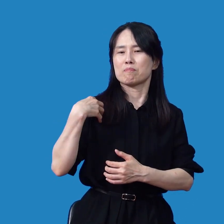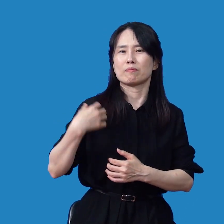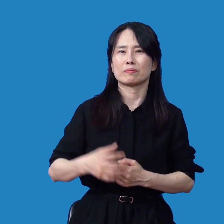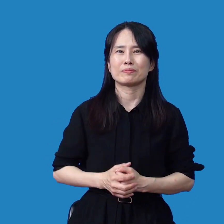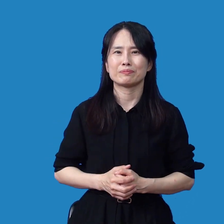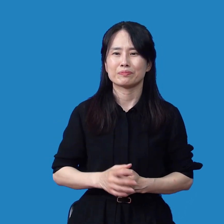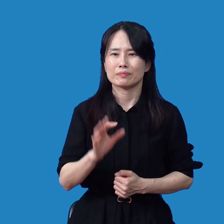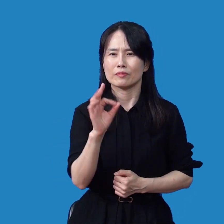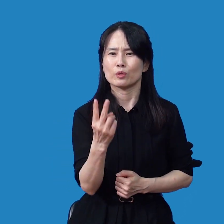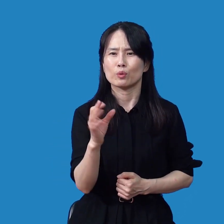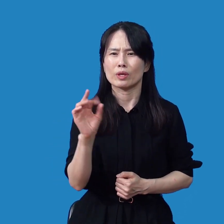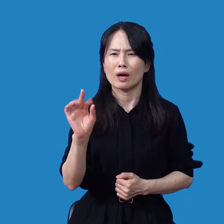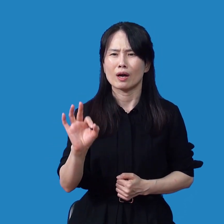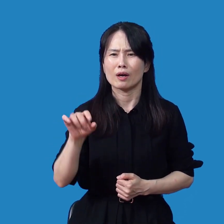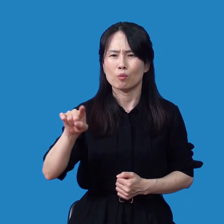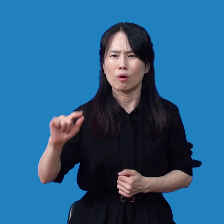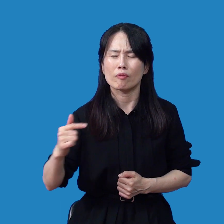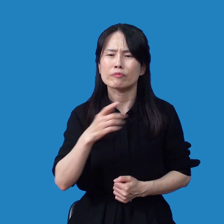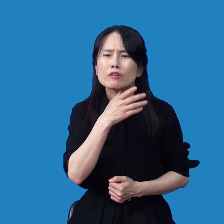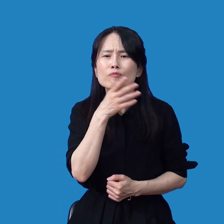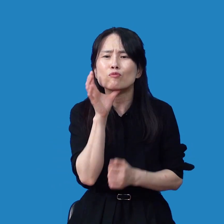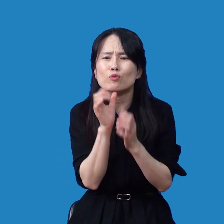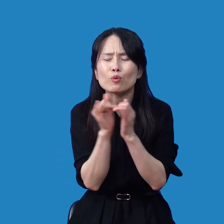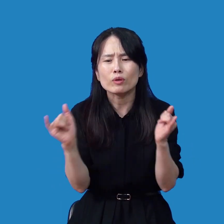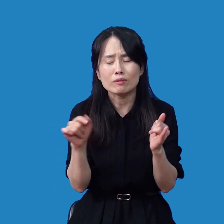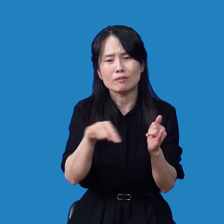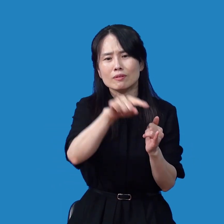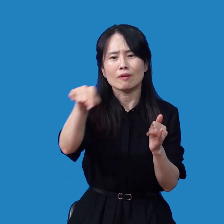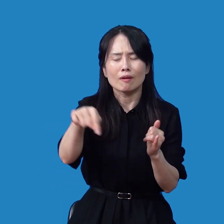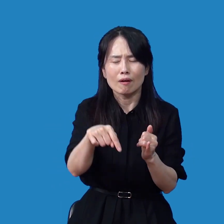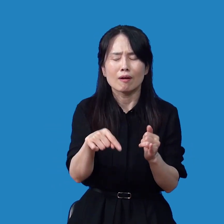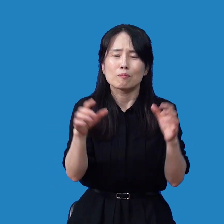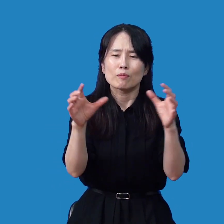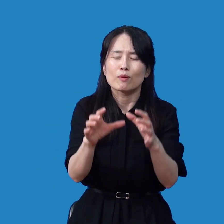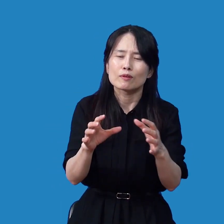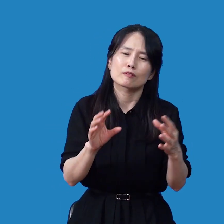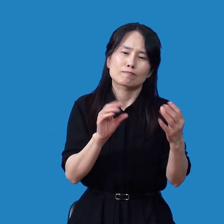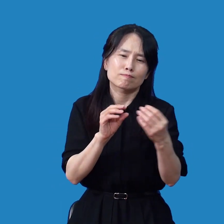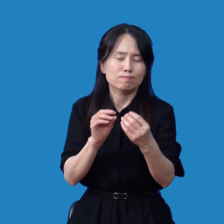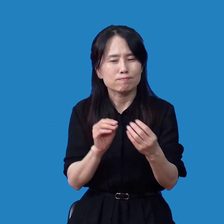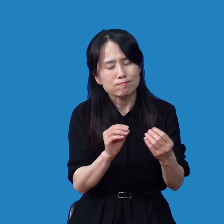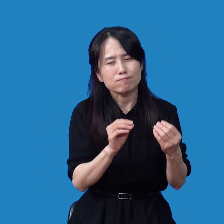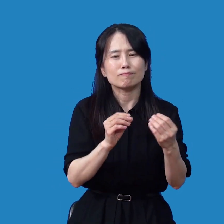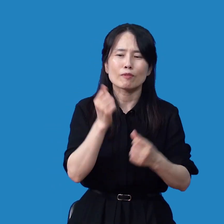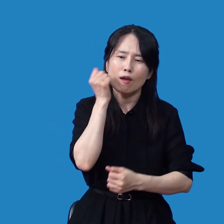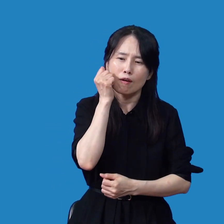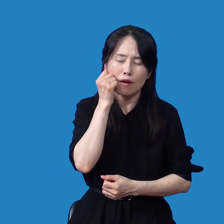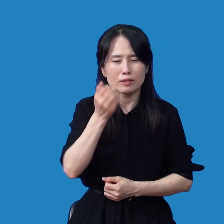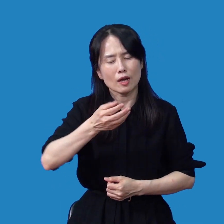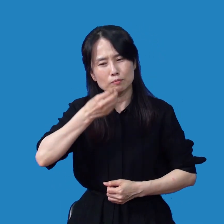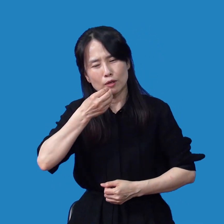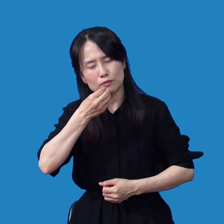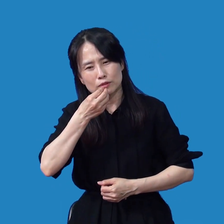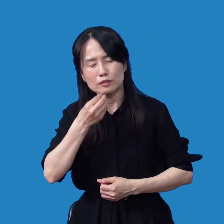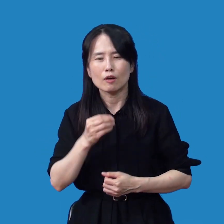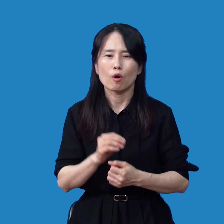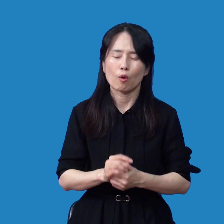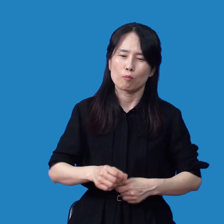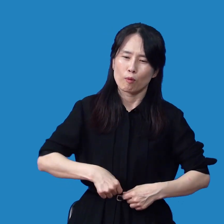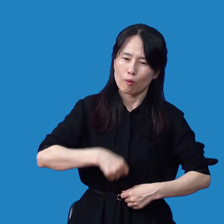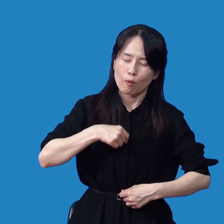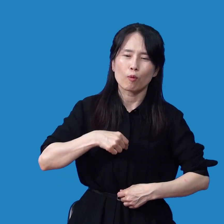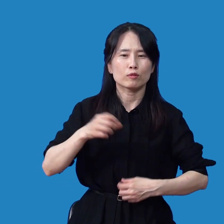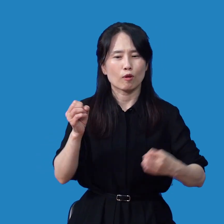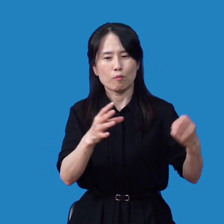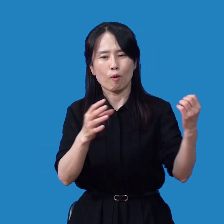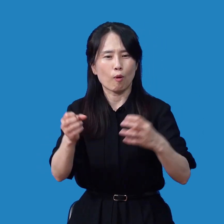그러니까 요양원의 그 노인들이 얼마나 행복해 하는지요. 다과를 앞에 두고 허심탄회하게 얘기를 해보는